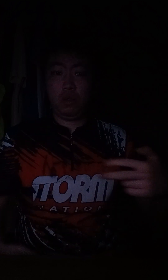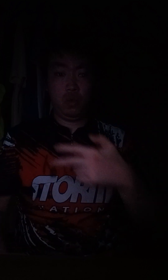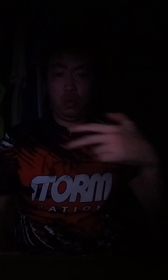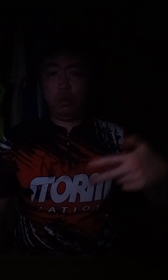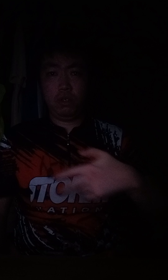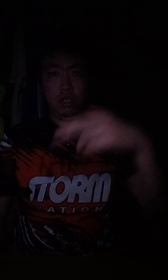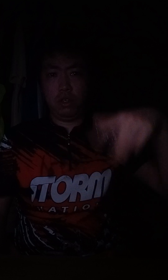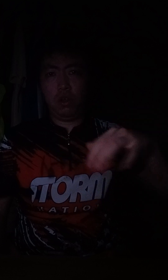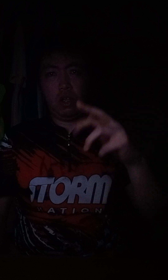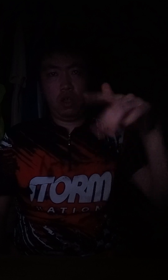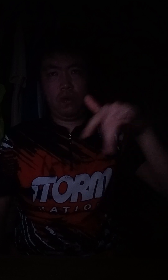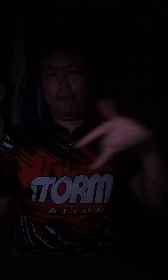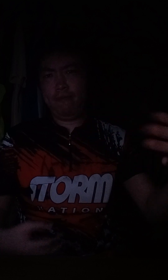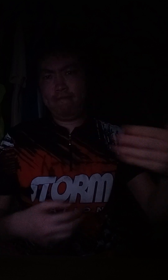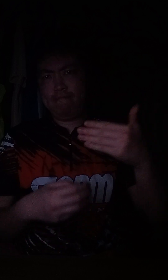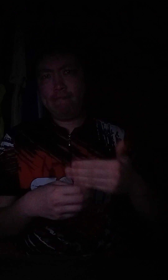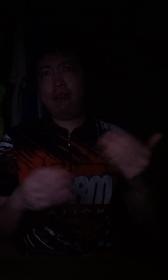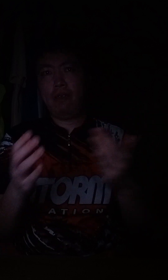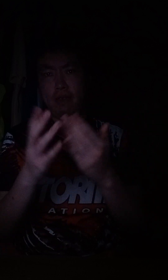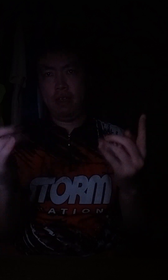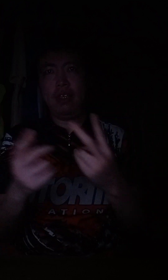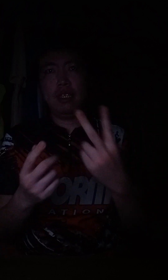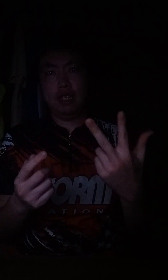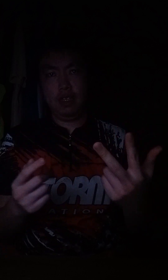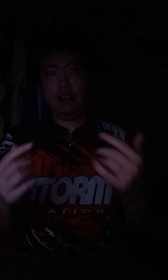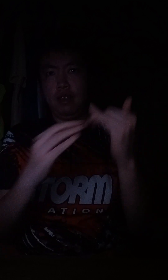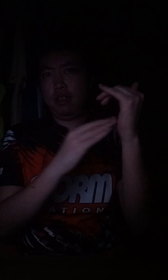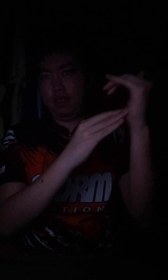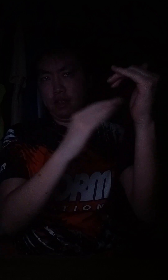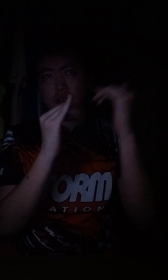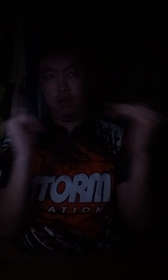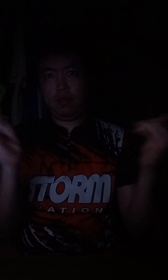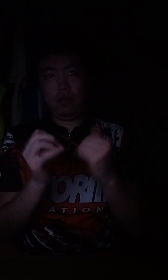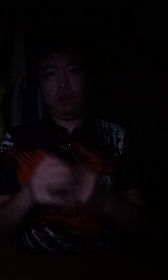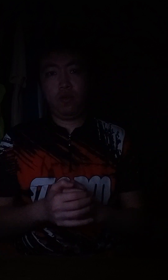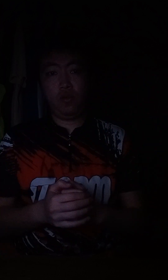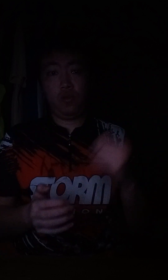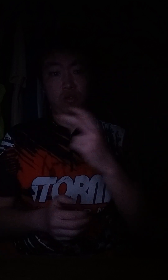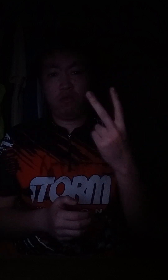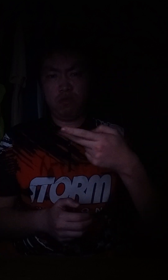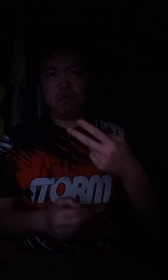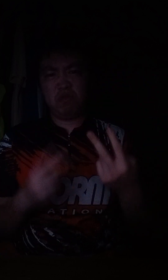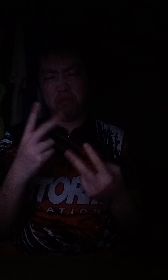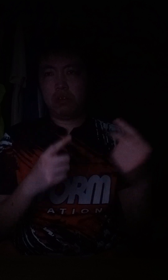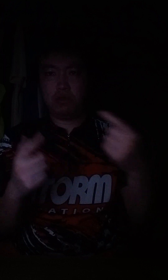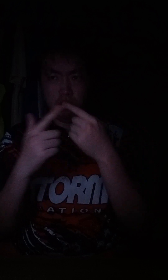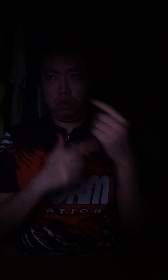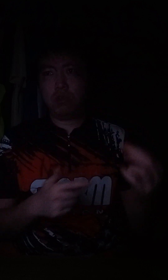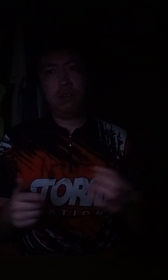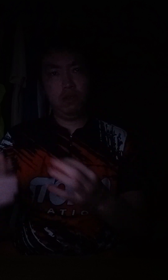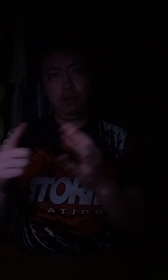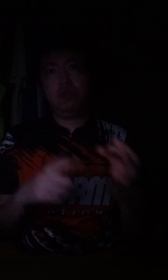통근버스에는 50대 운전자를 포함해 23명이 타고 있었는데 22명이 가벼운 부상으로 병원에